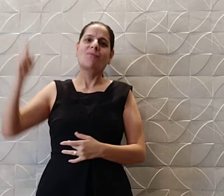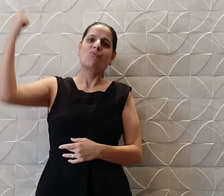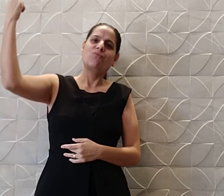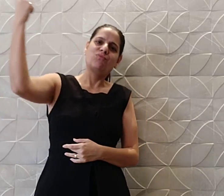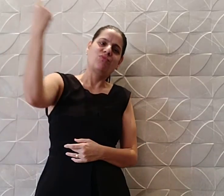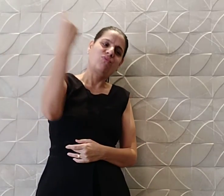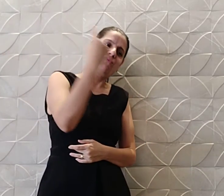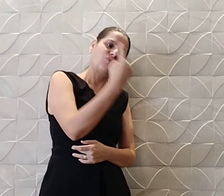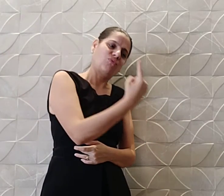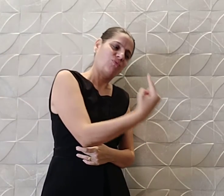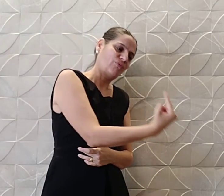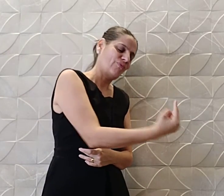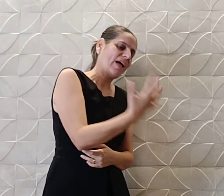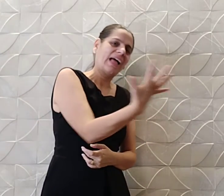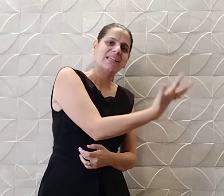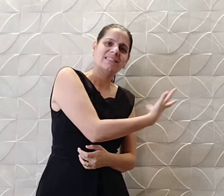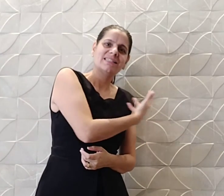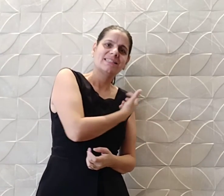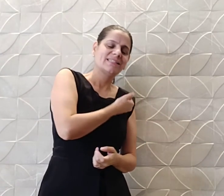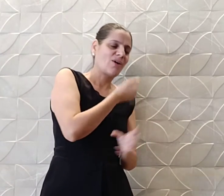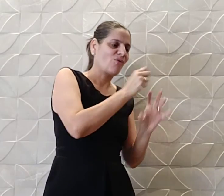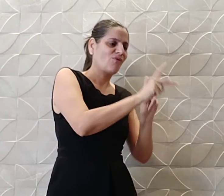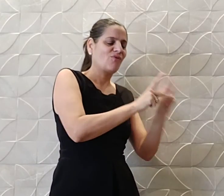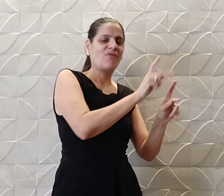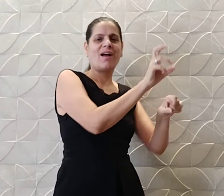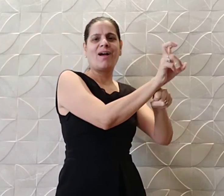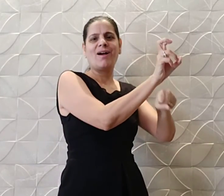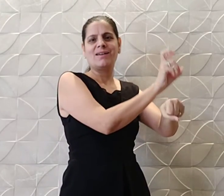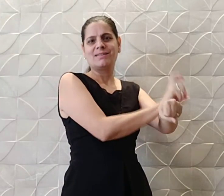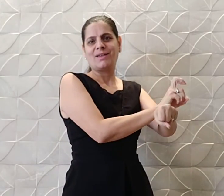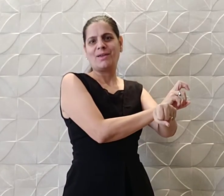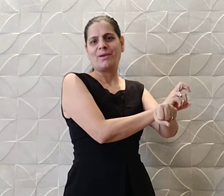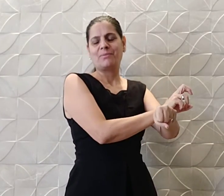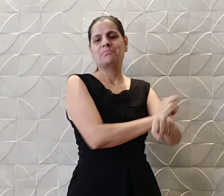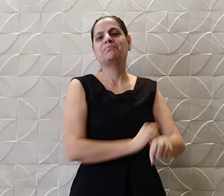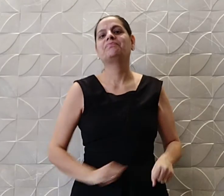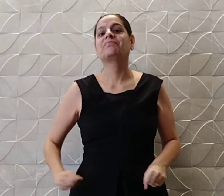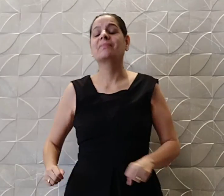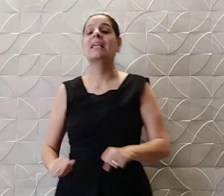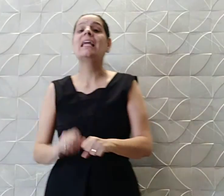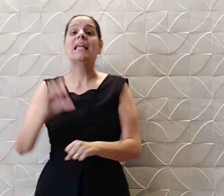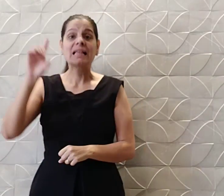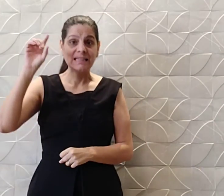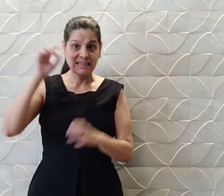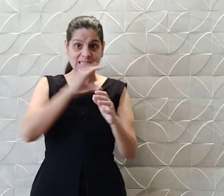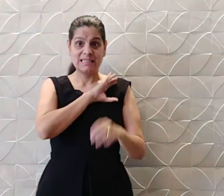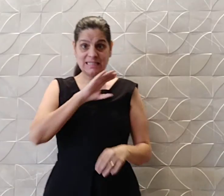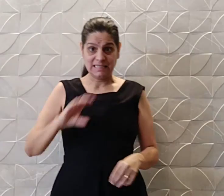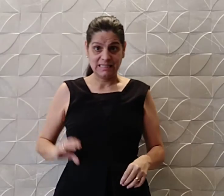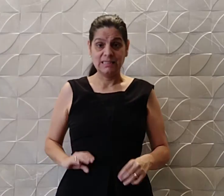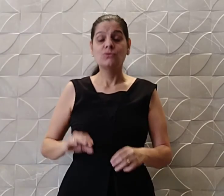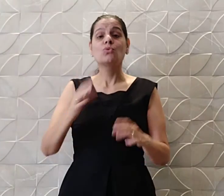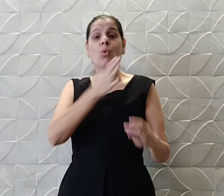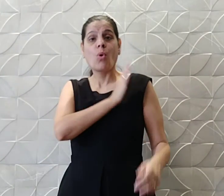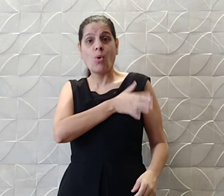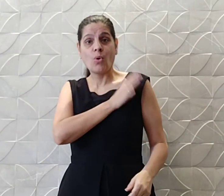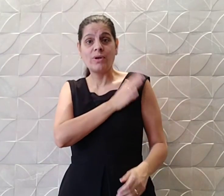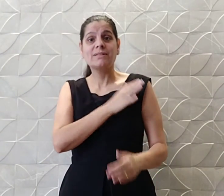ressurreição, governa espiritualmente nos corações daqueles que creem nele, pela sua palavra. Pela